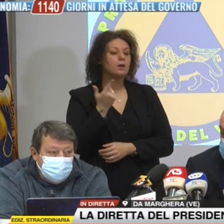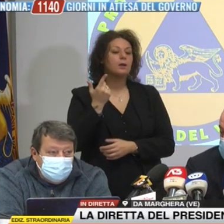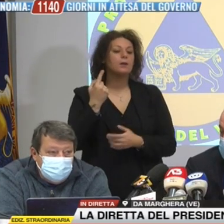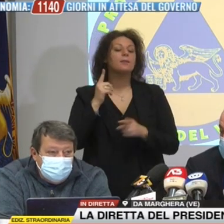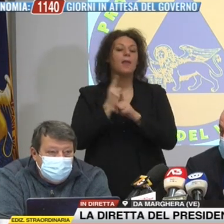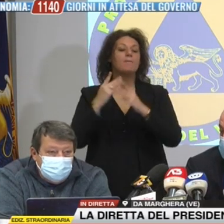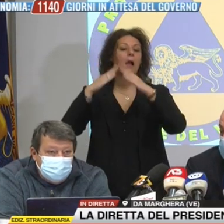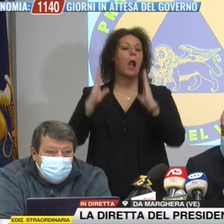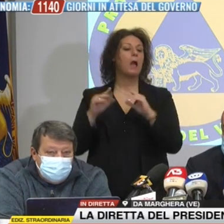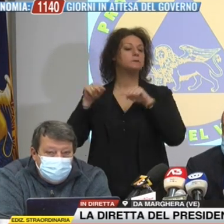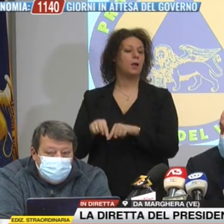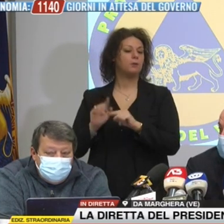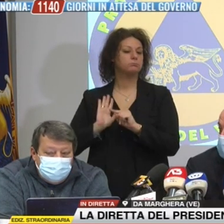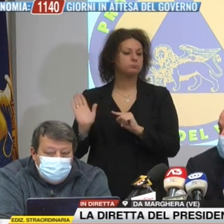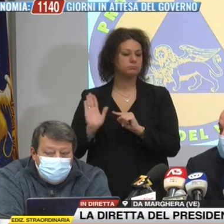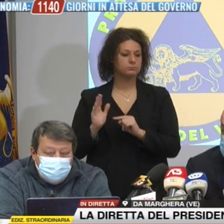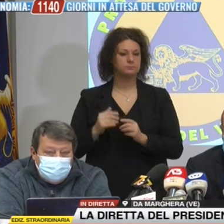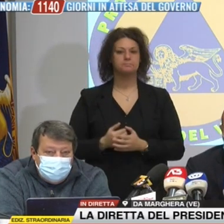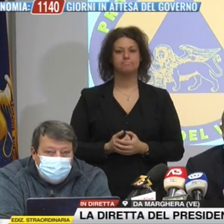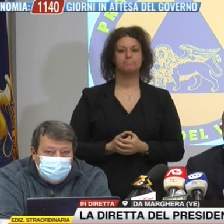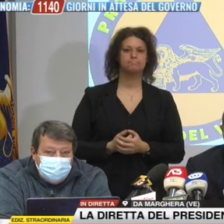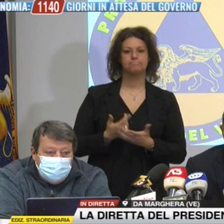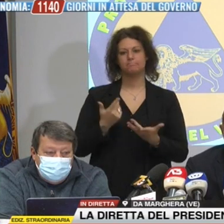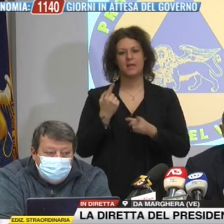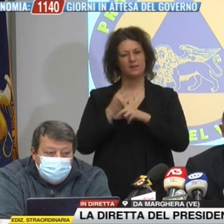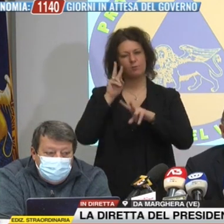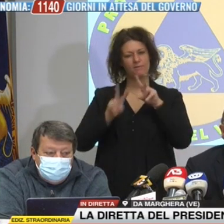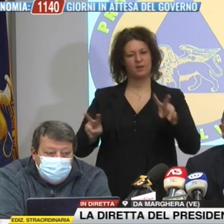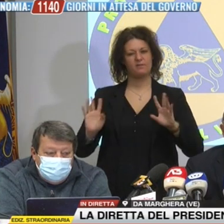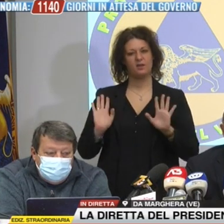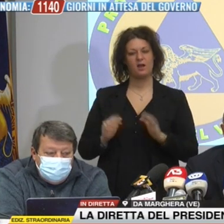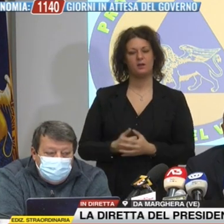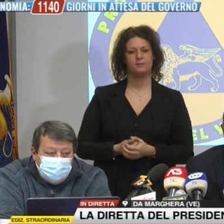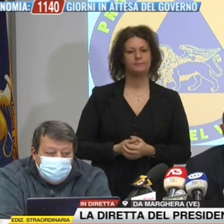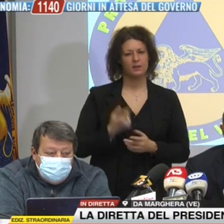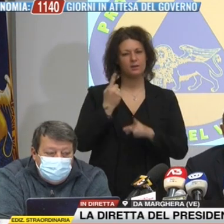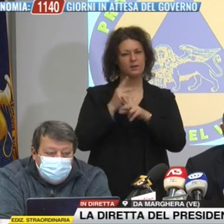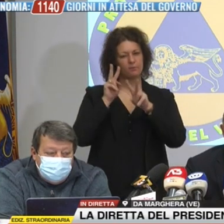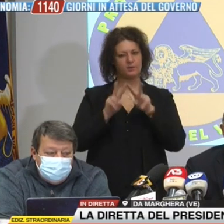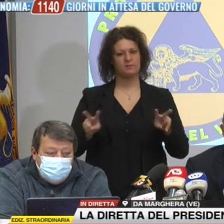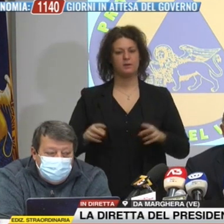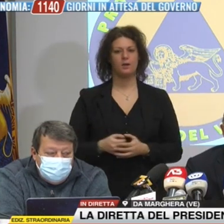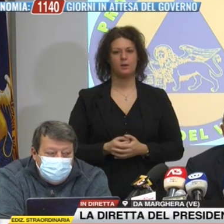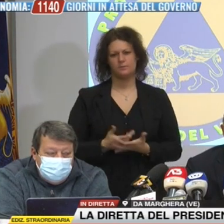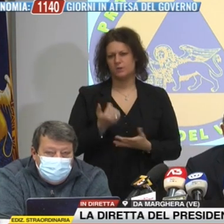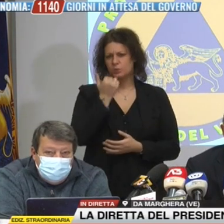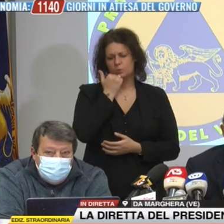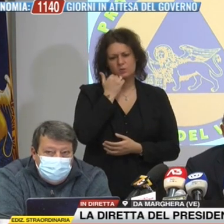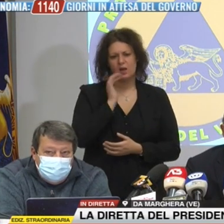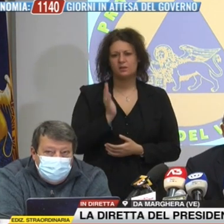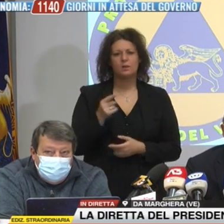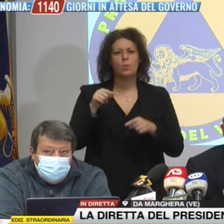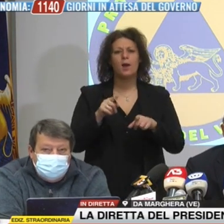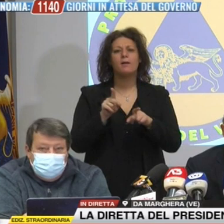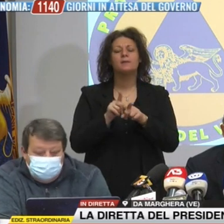Vabbè, verificheremo anche questo. Cioè, voi capite che se qua non siamo comunità e non ci diamo tutti una mano,